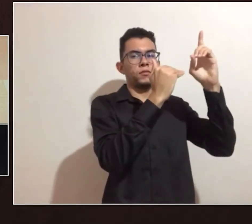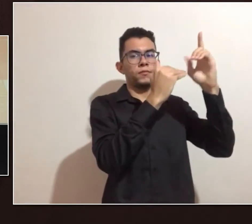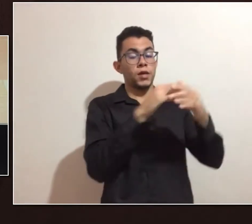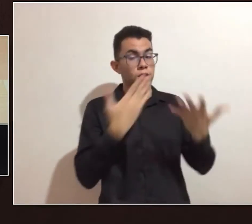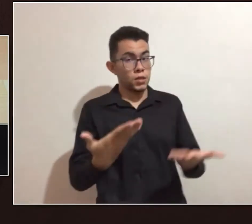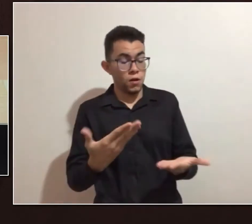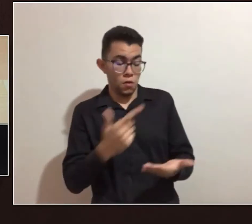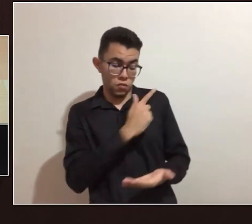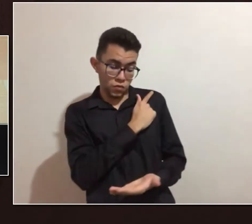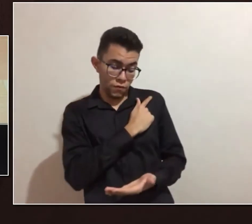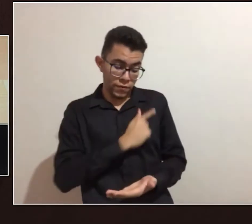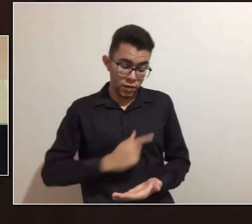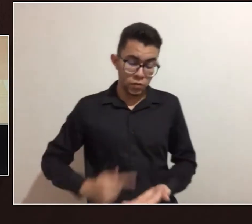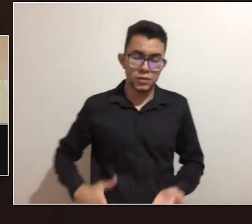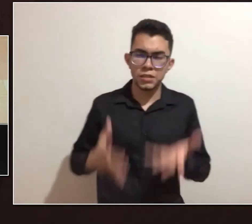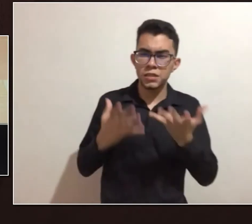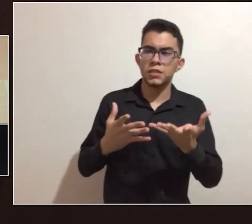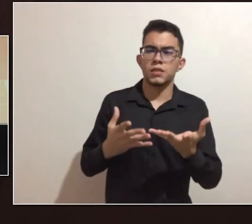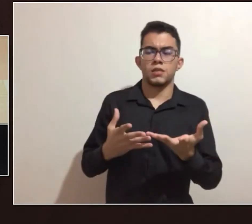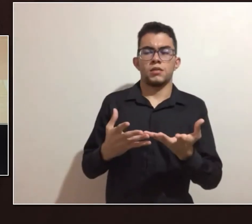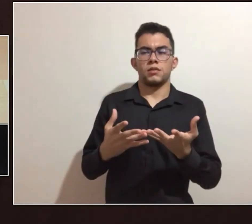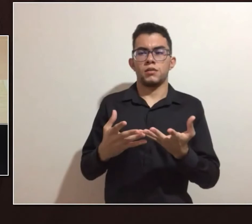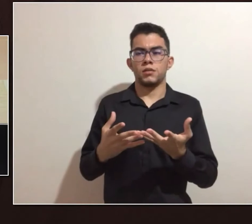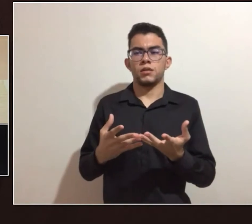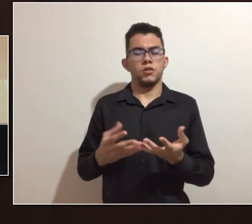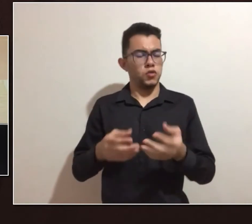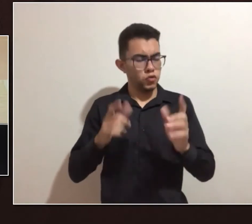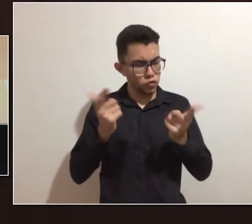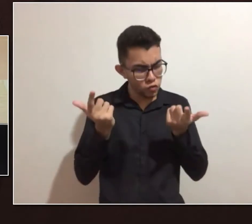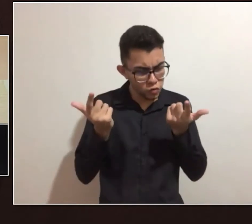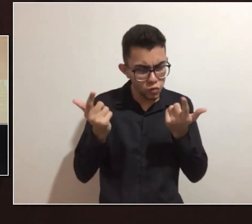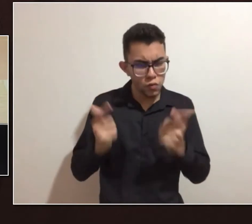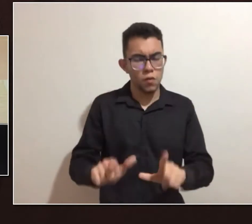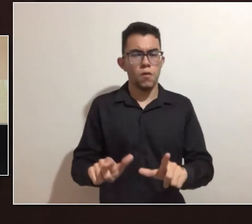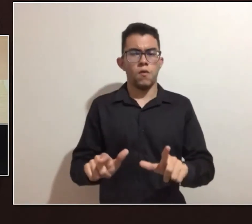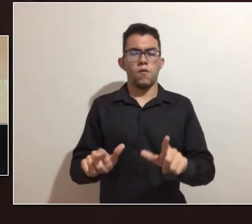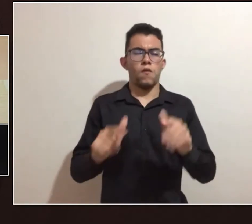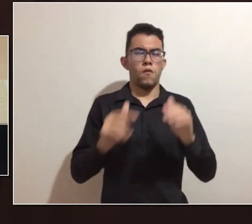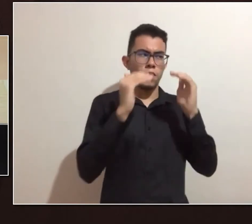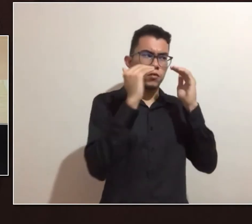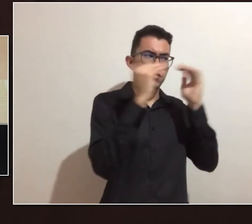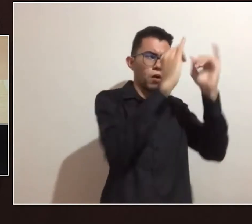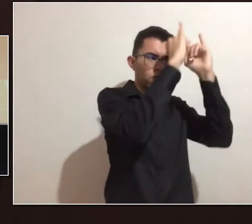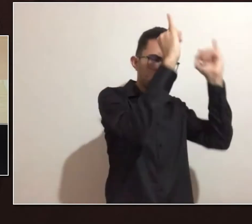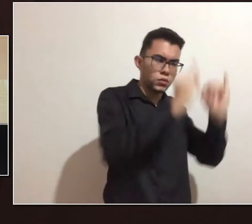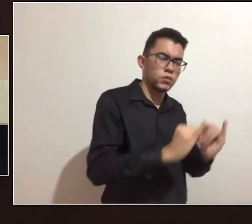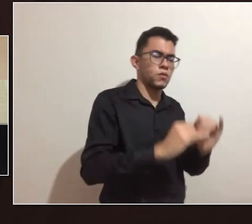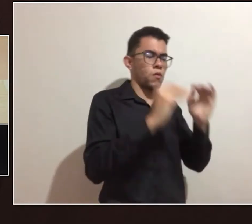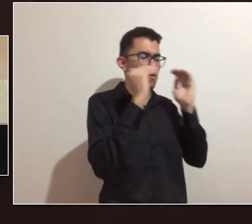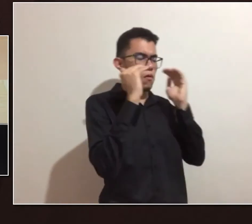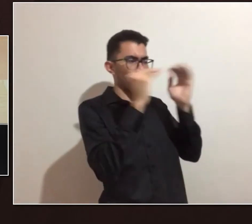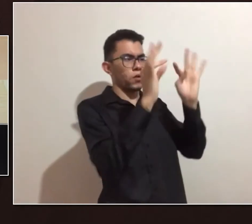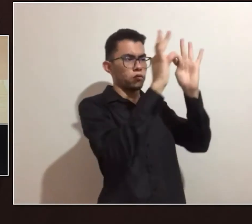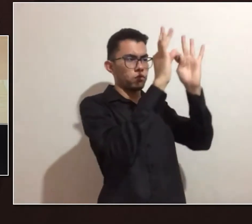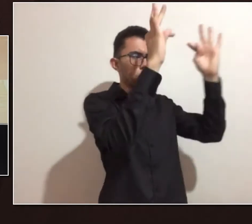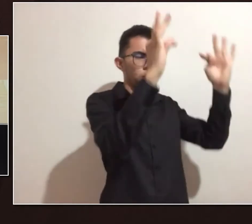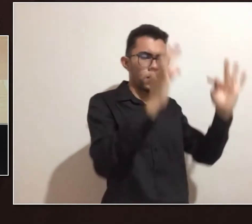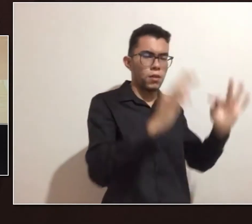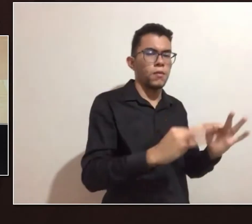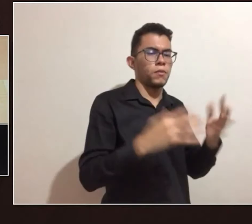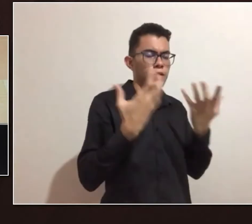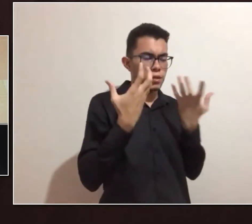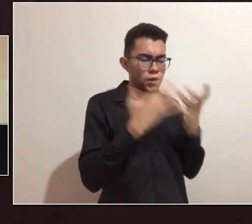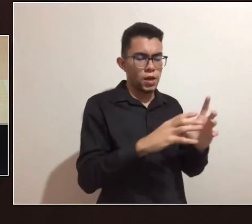pagãs, né? E as solenidades sagradas, após um longo intervalo,